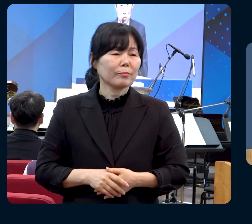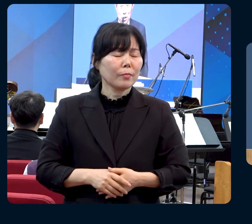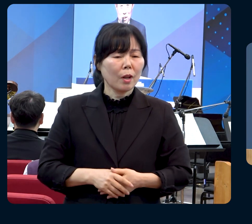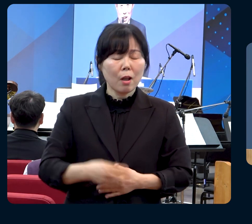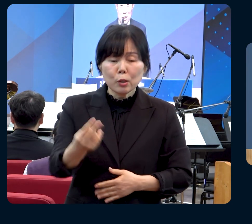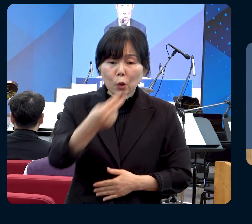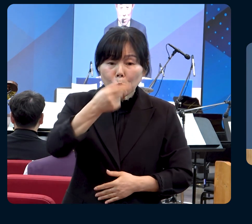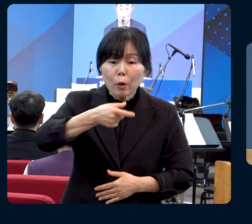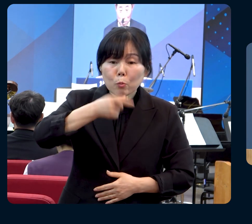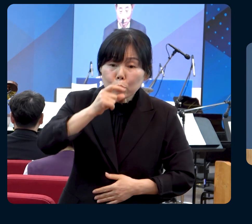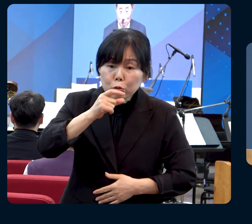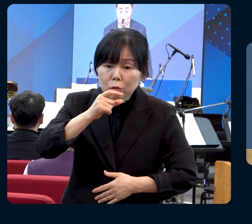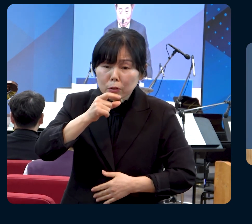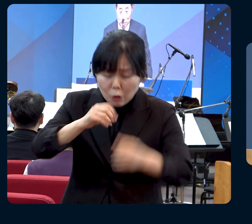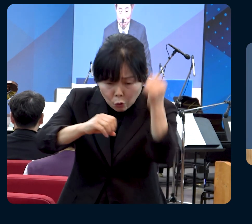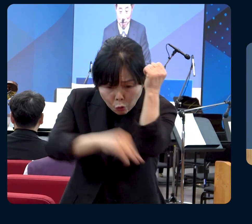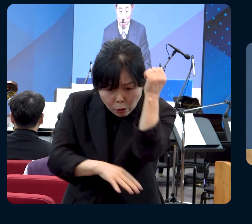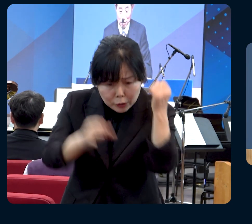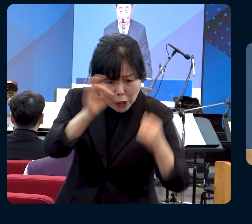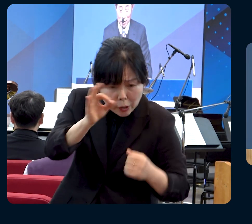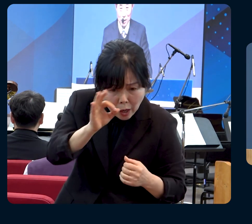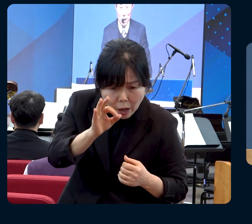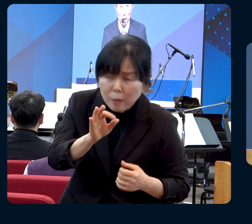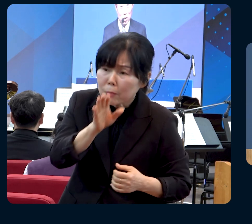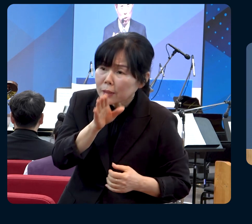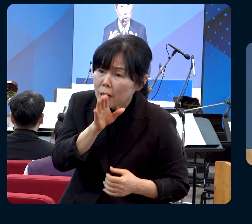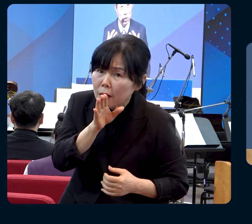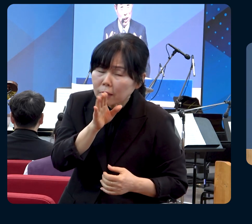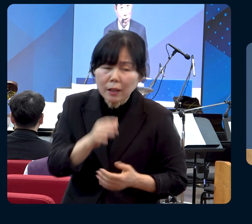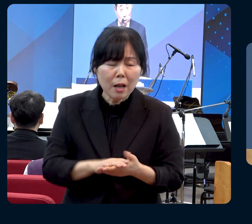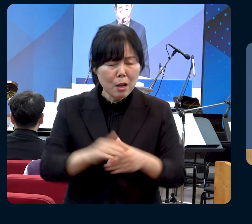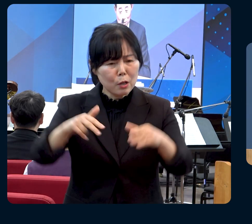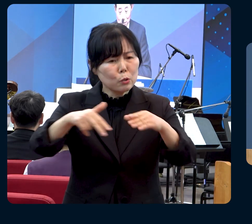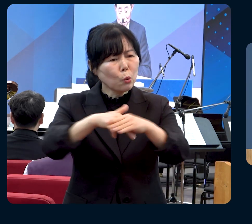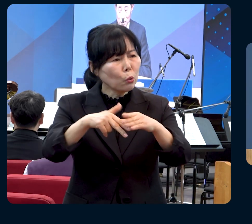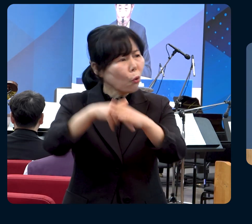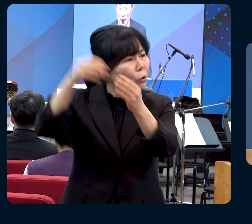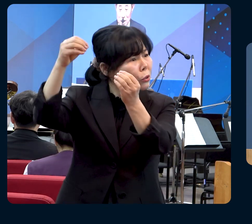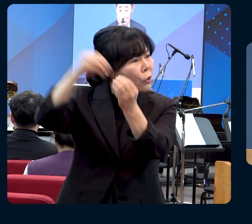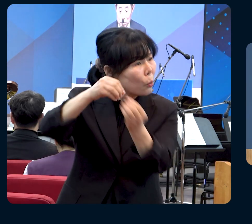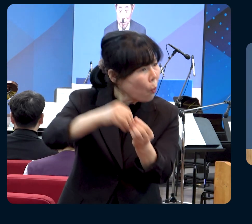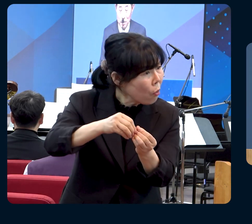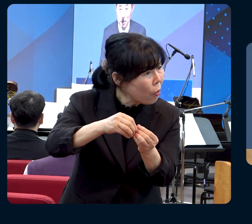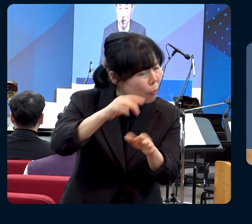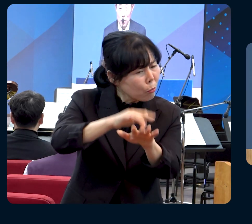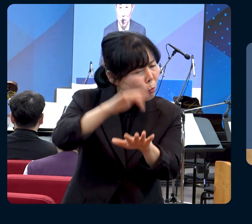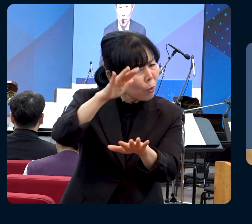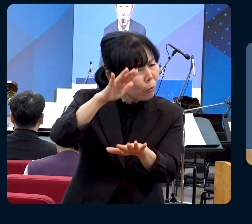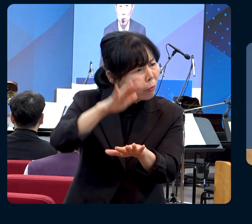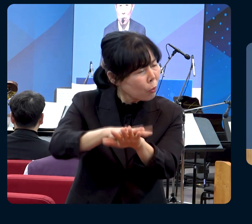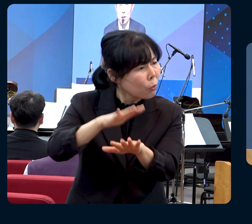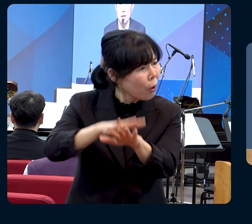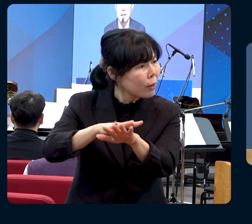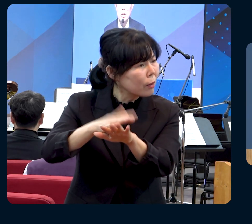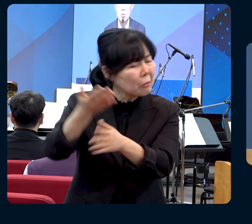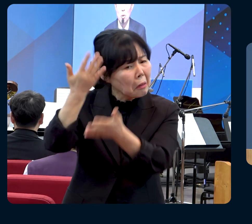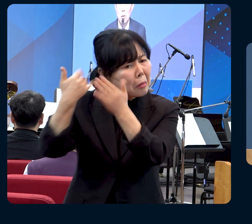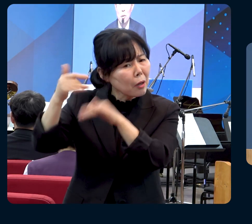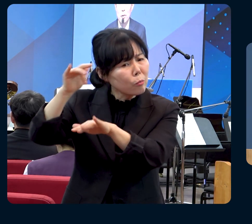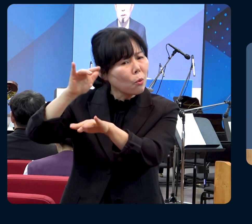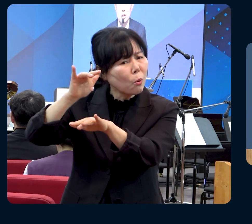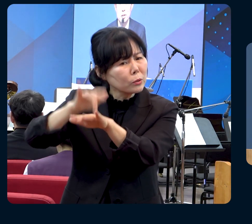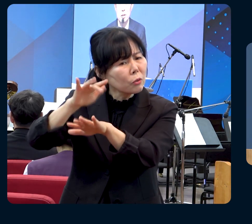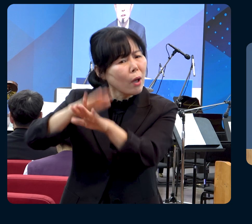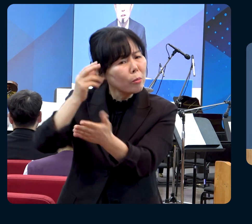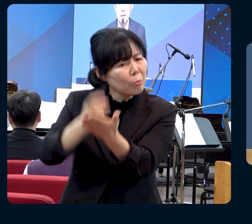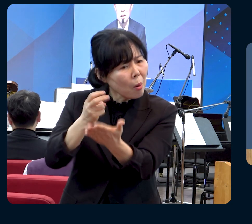생수의 근원을 찾으면서도 어떤 종교적인 전통, 관습, 교리를